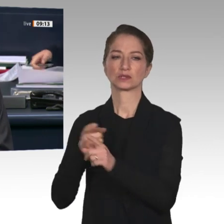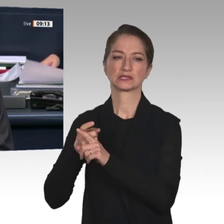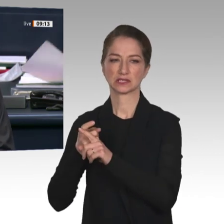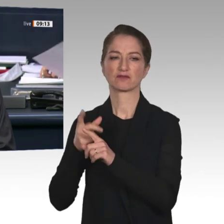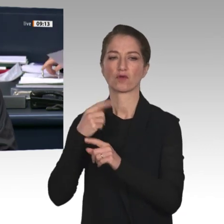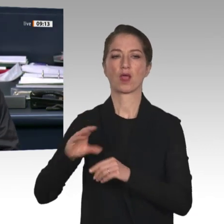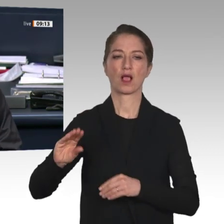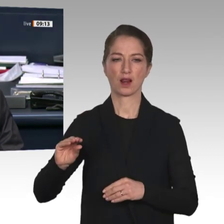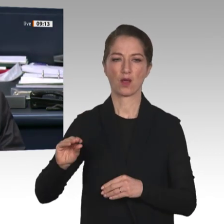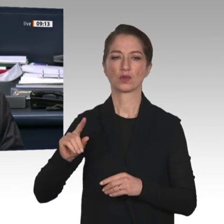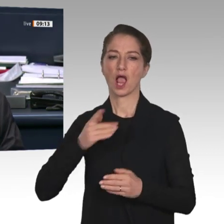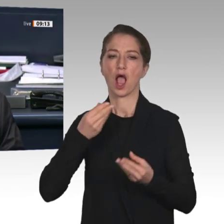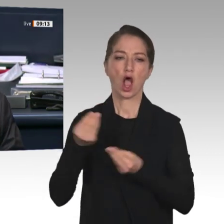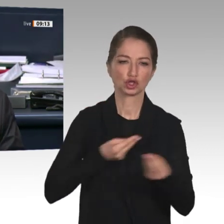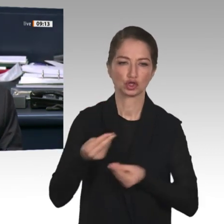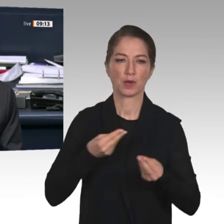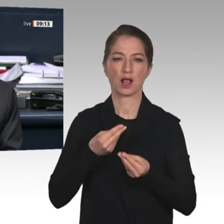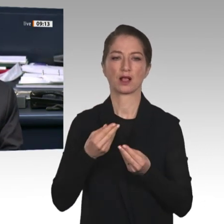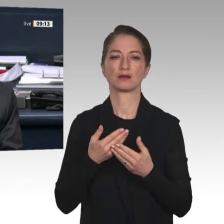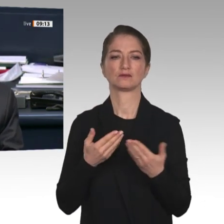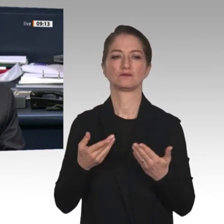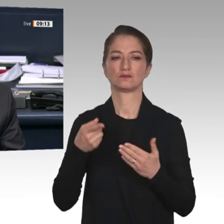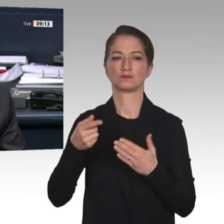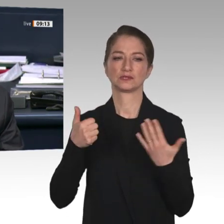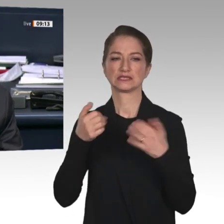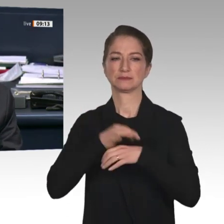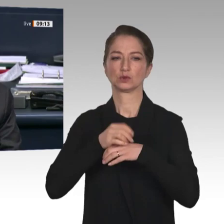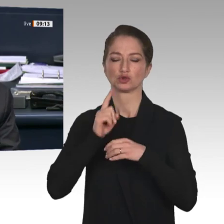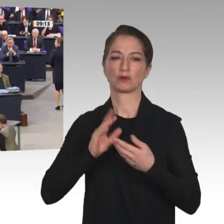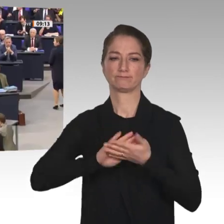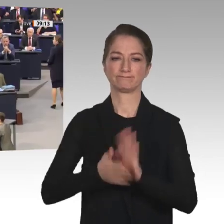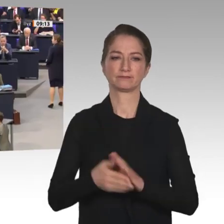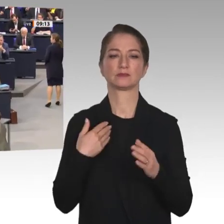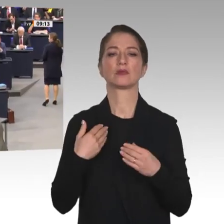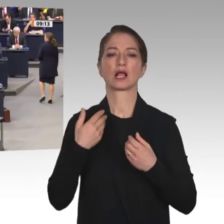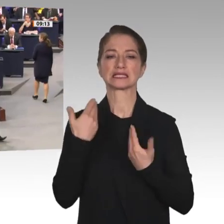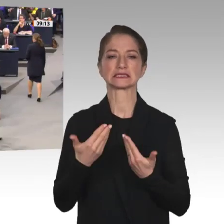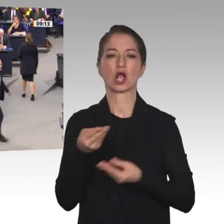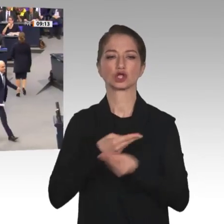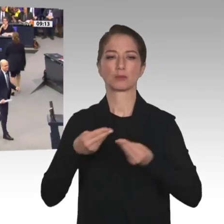der Fraktionsvorsitzende der CDU-CSU, Ralf Brinkhaus.